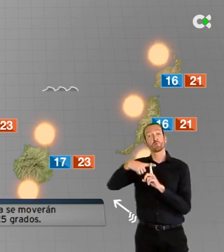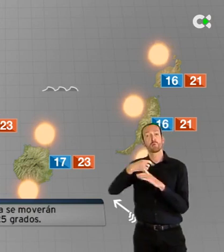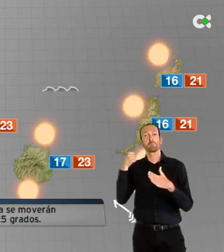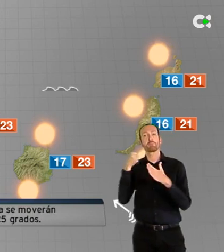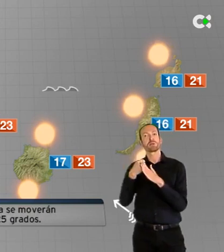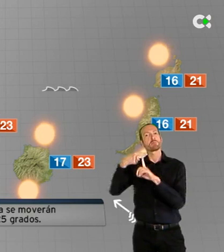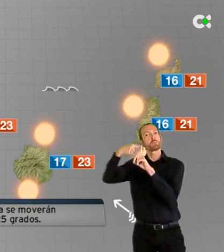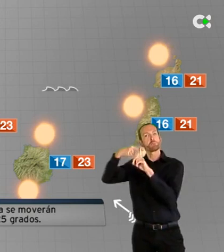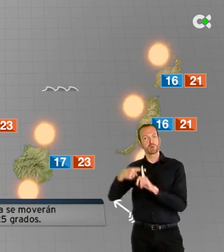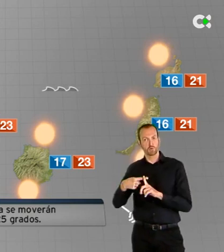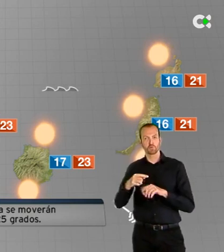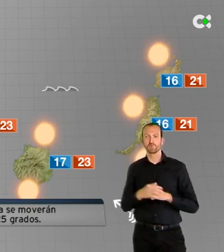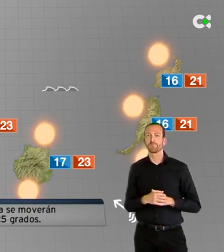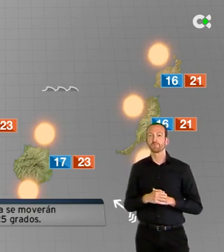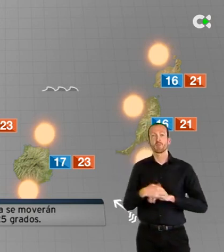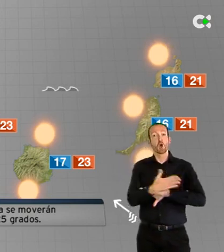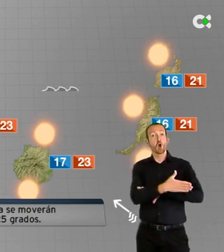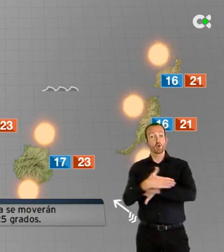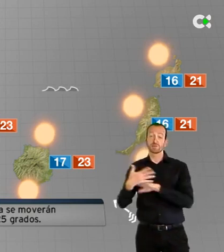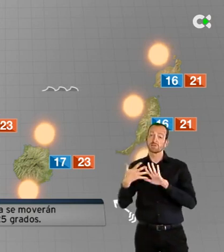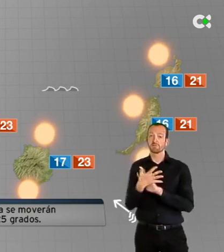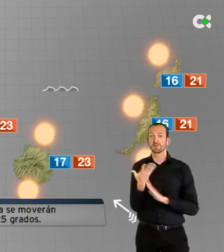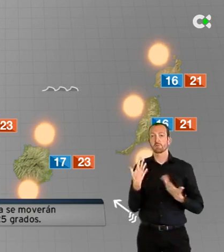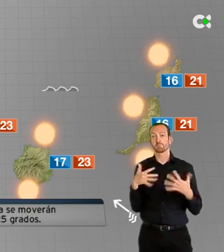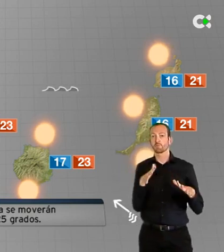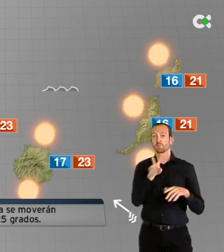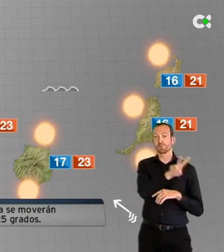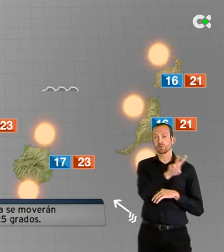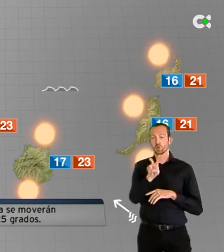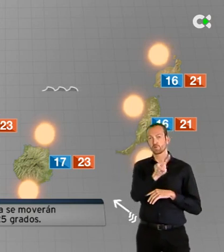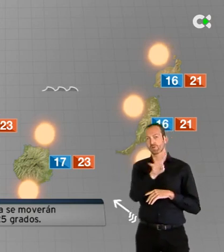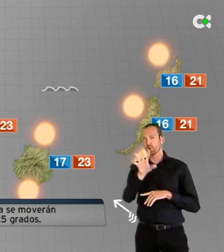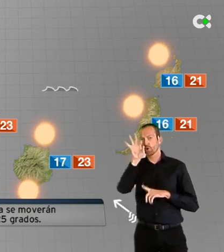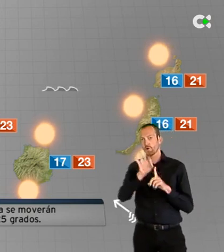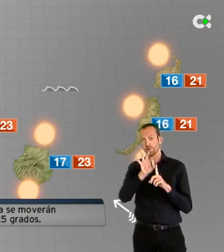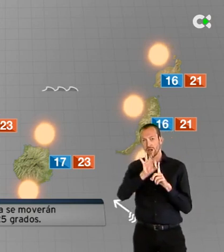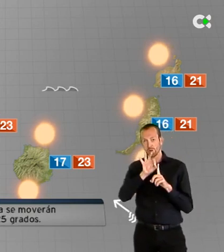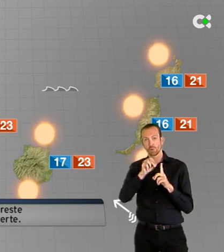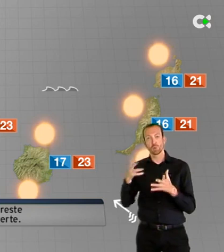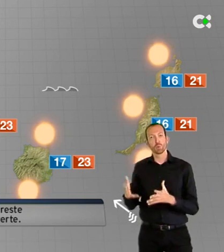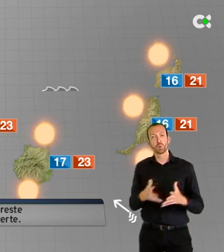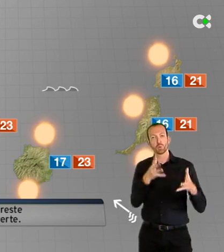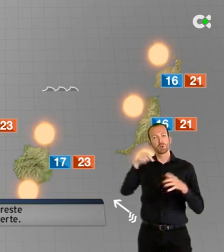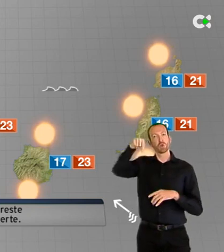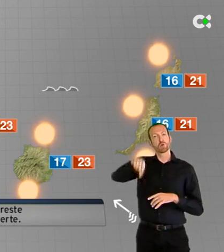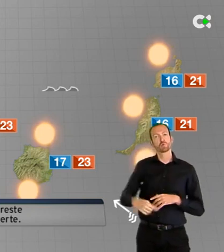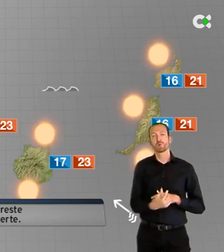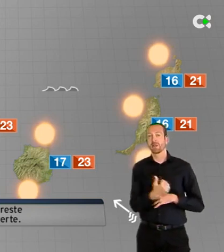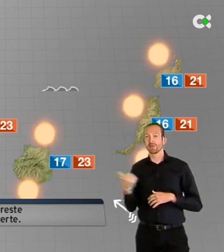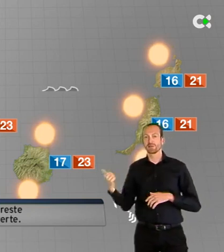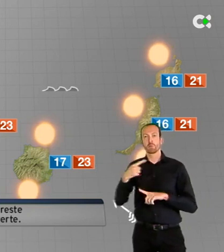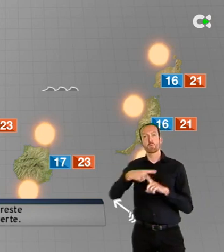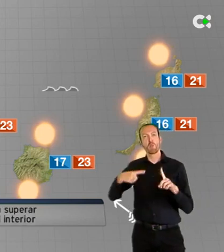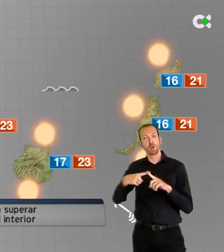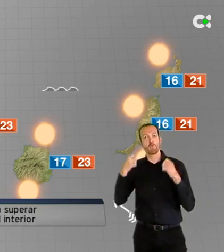las máximas descenderán valores que en la costa se moverán entre los 22 y los 25 grados y el viento del sureste moderado a